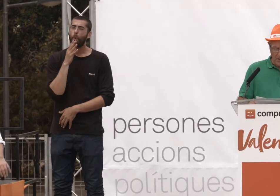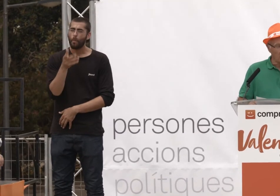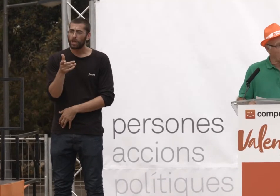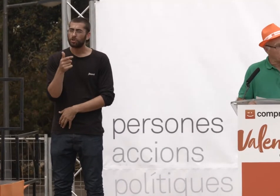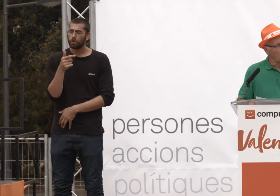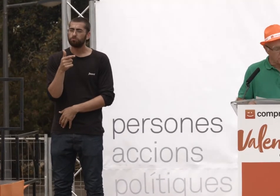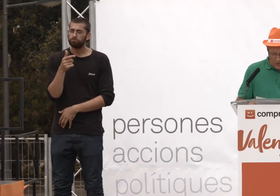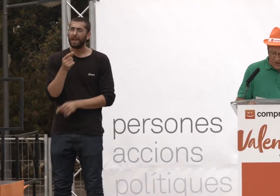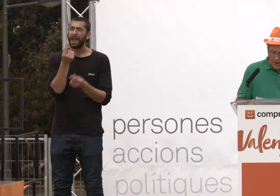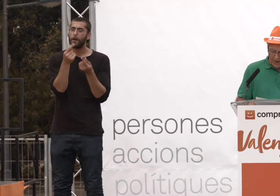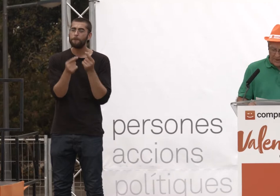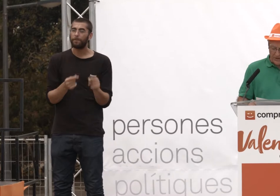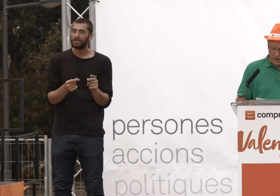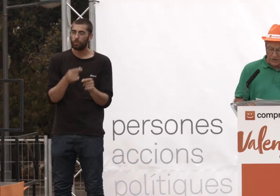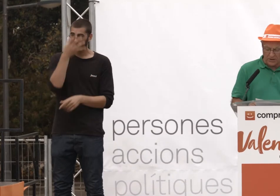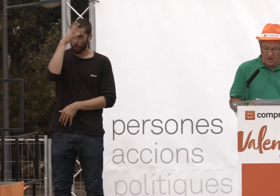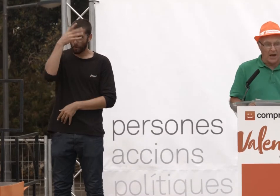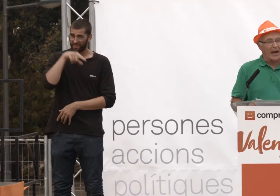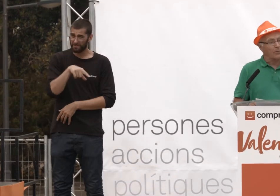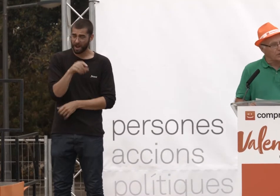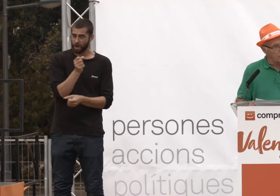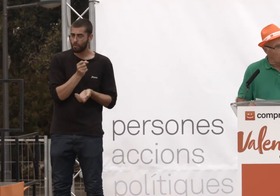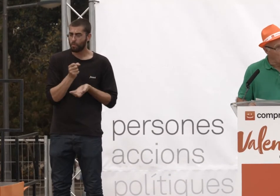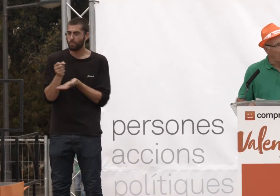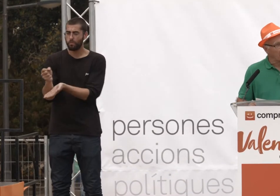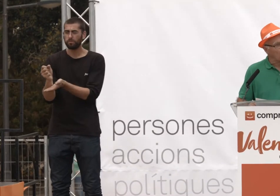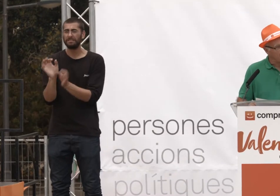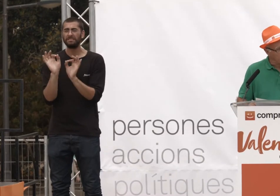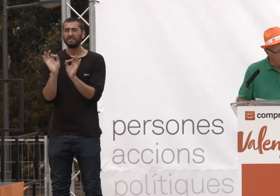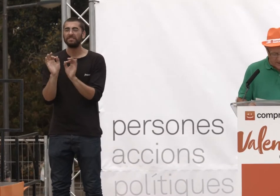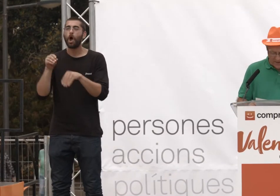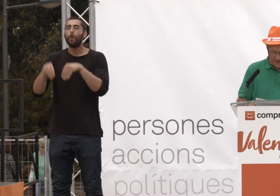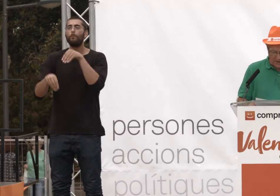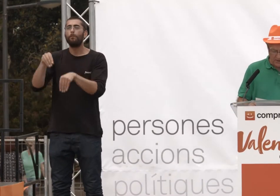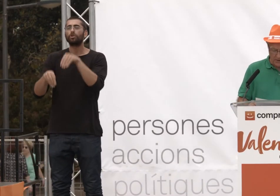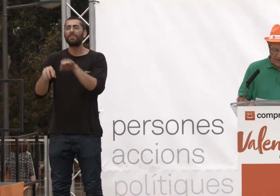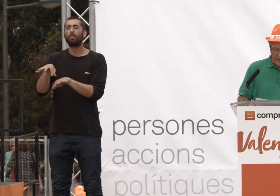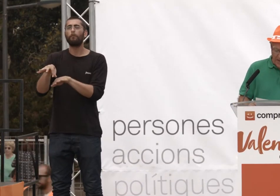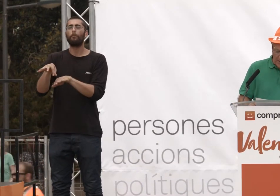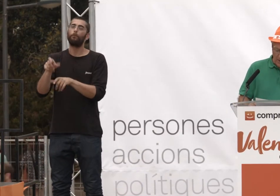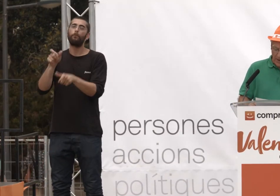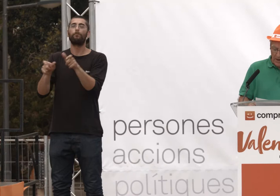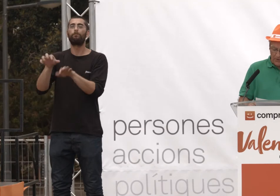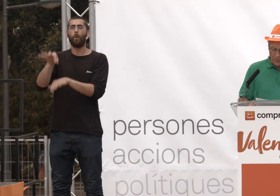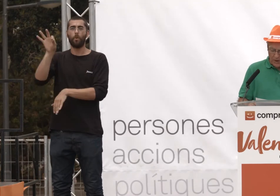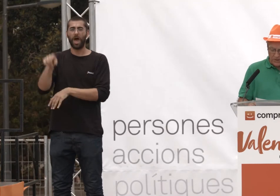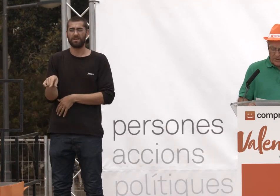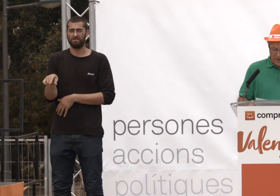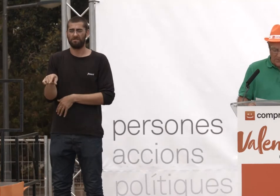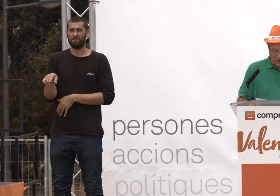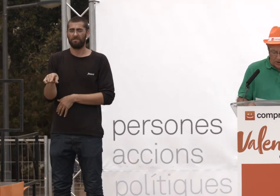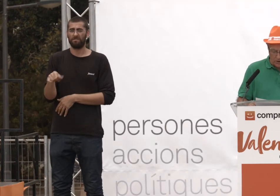important del pressupost municipal d'inversions a la votació popular, a que ho decidisca la gent, tant en el